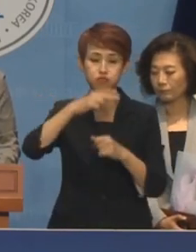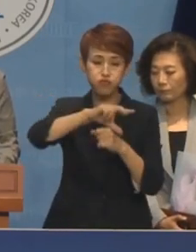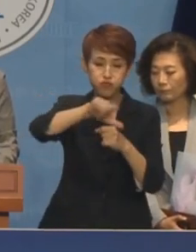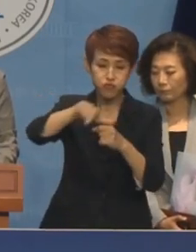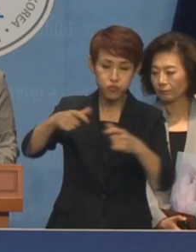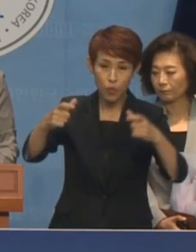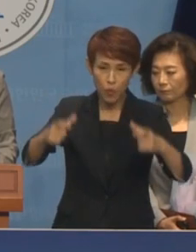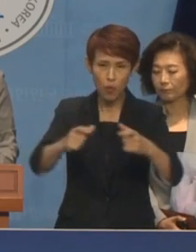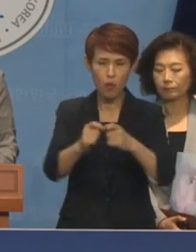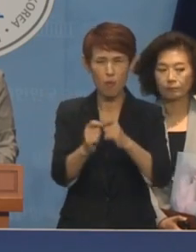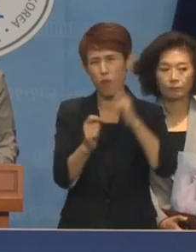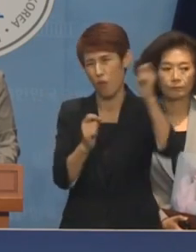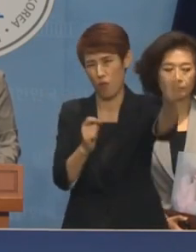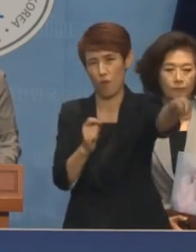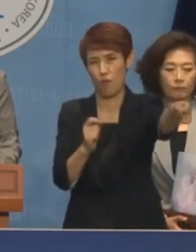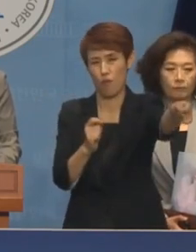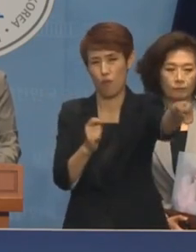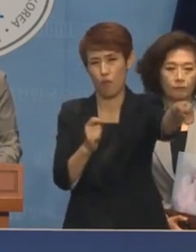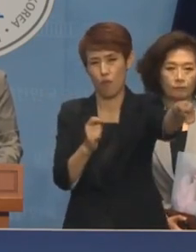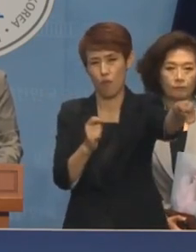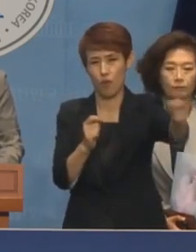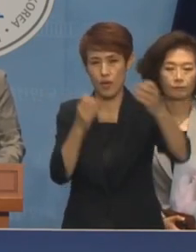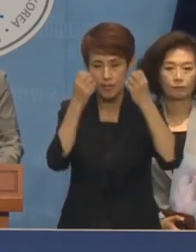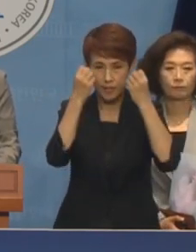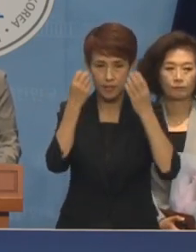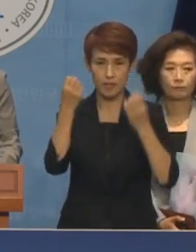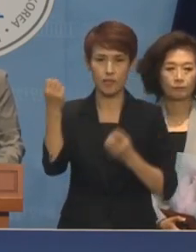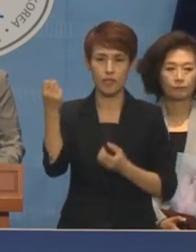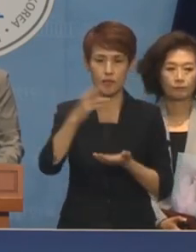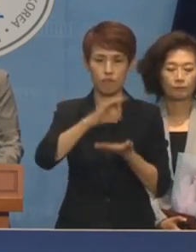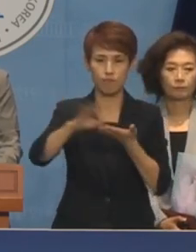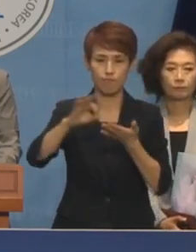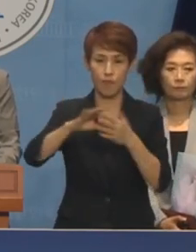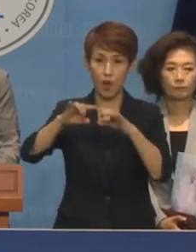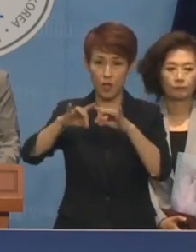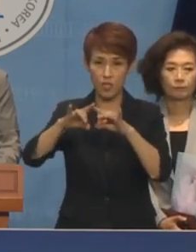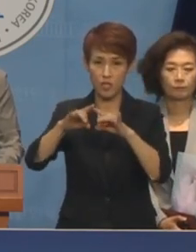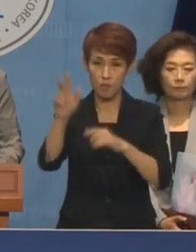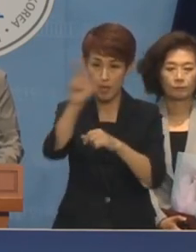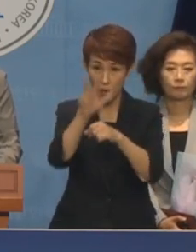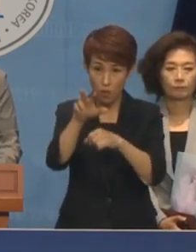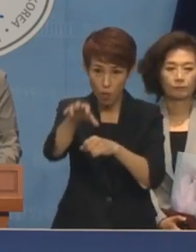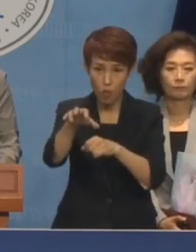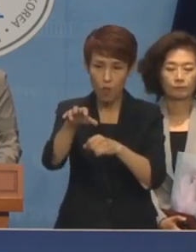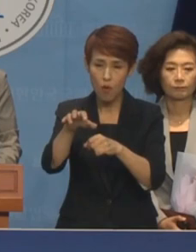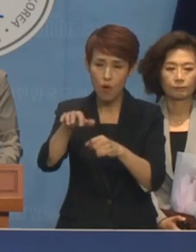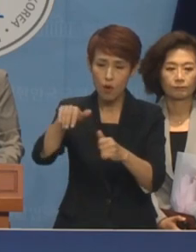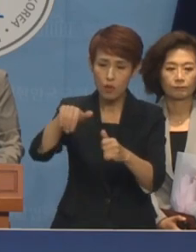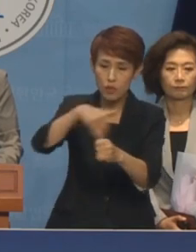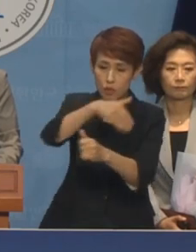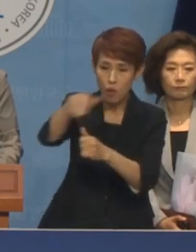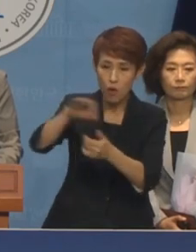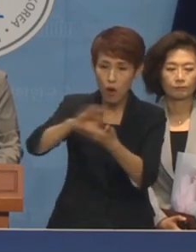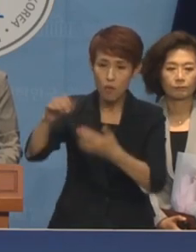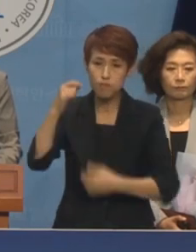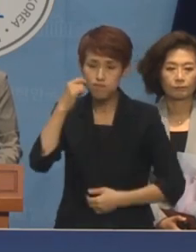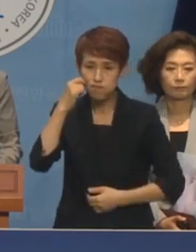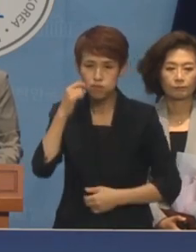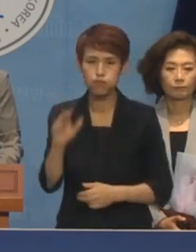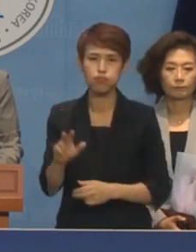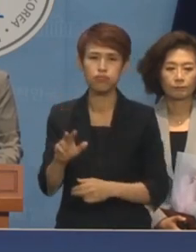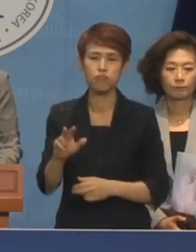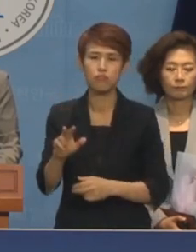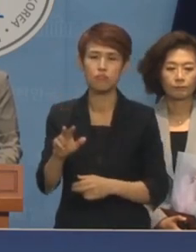먼 거리 문제, 그리고 신재생 에너지 발전량을 주변 지역에서 다 소비하지 못해 발전을